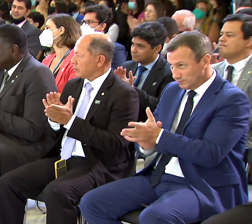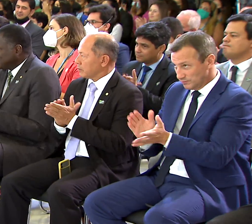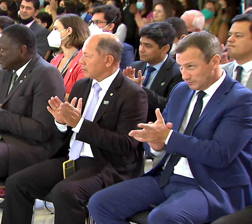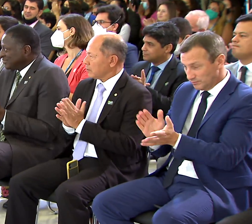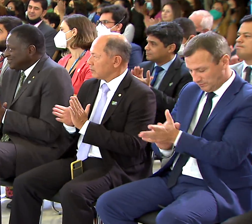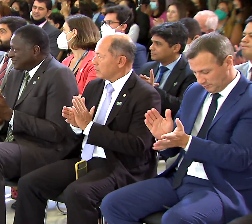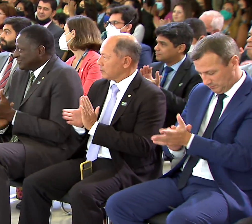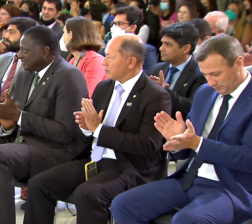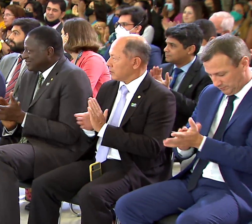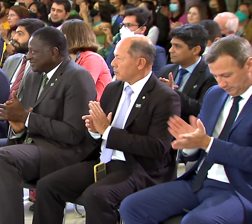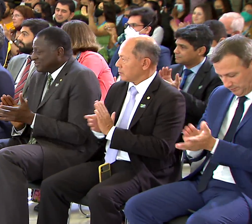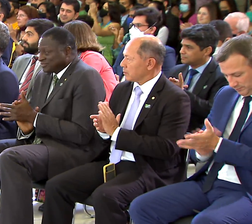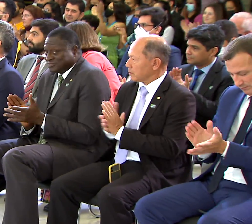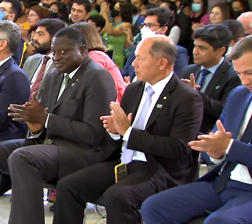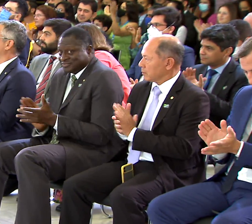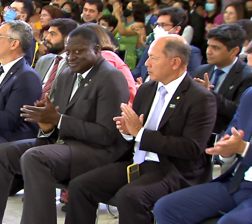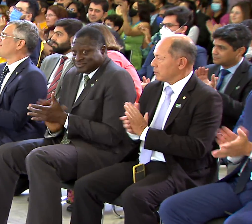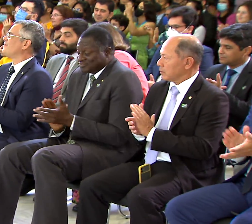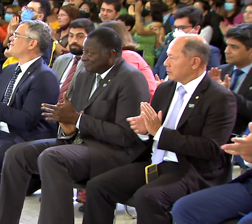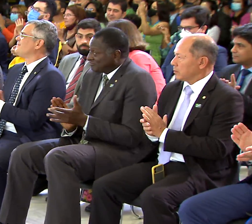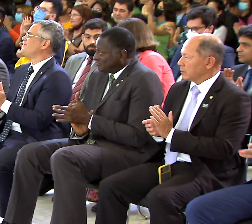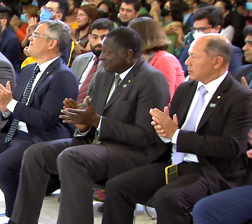E aí